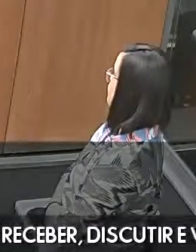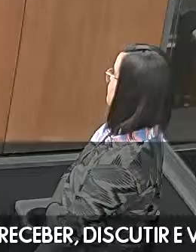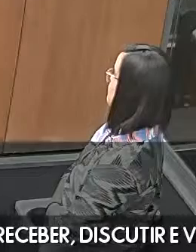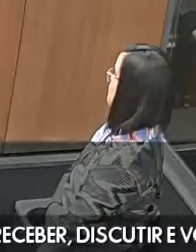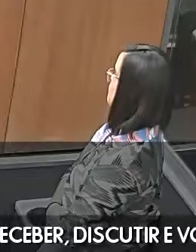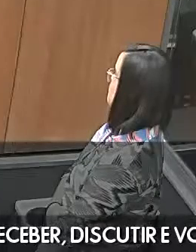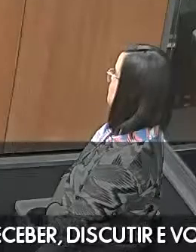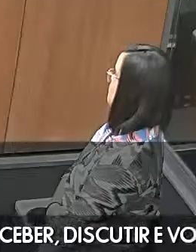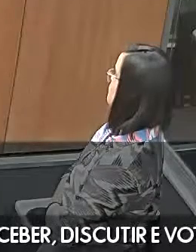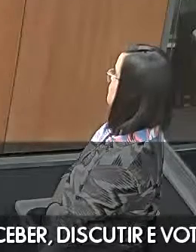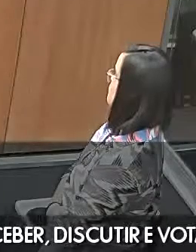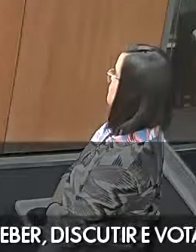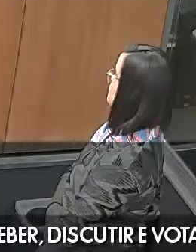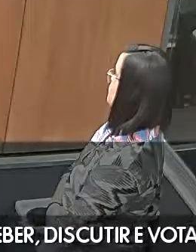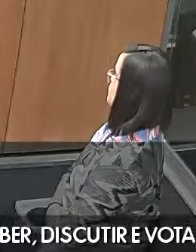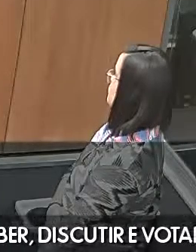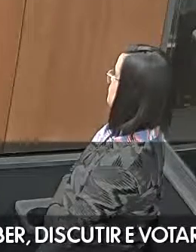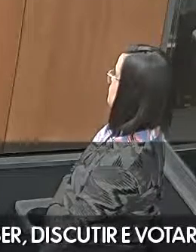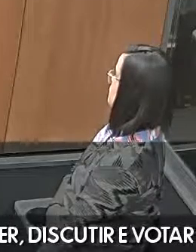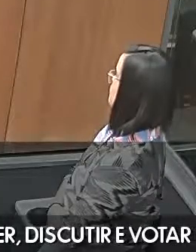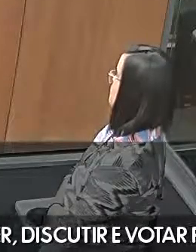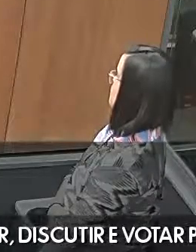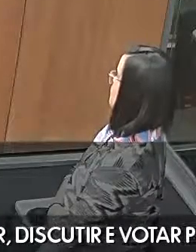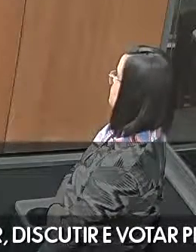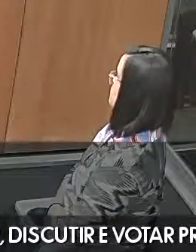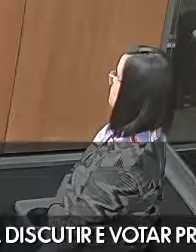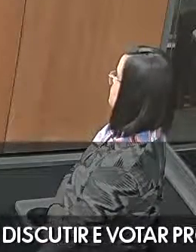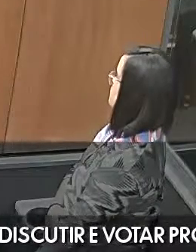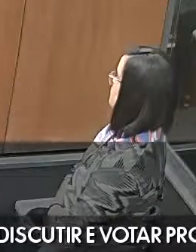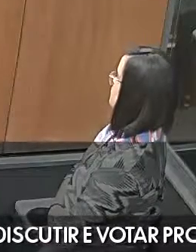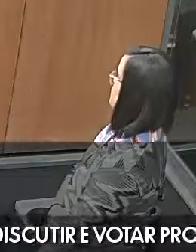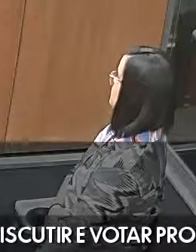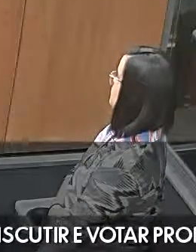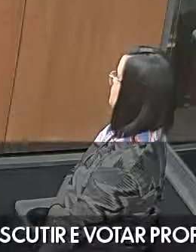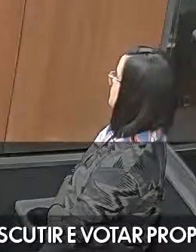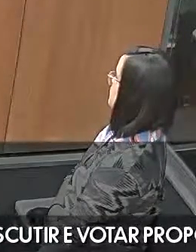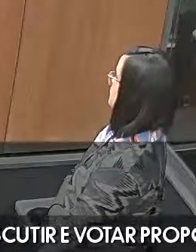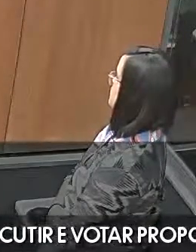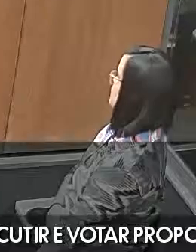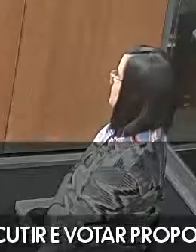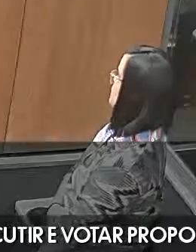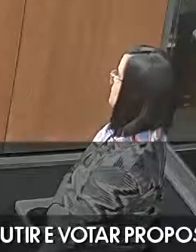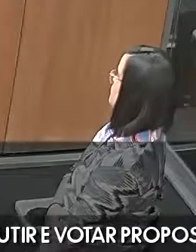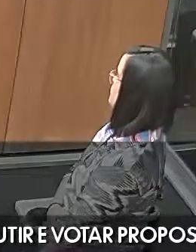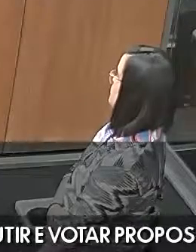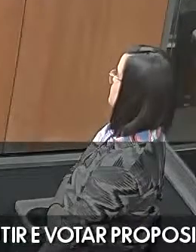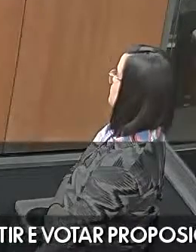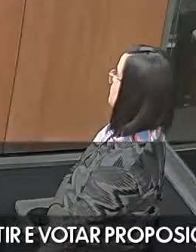Cumprida a finalidade da reunião, a presidência agradece a presença dos parlamentares do público presente, convoca os membros para a próxima reunião ordinária, determinando a